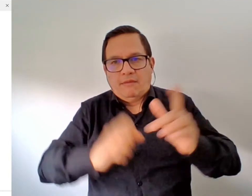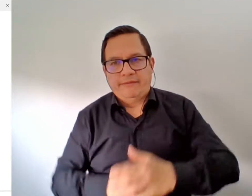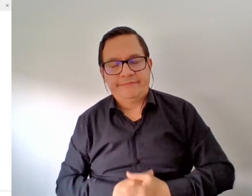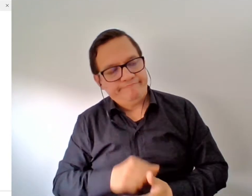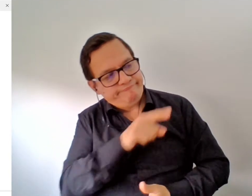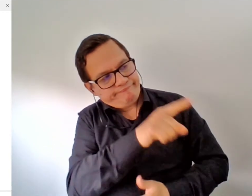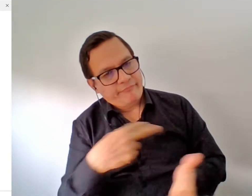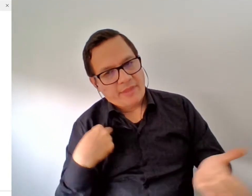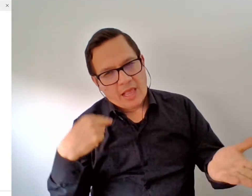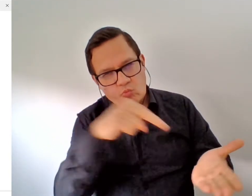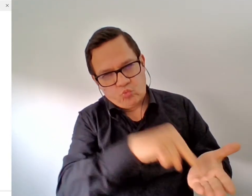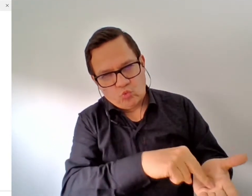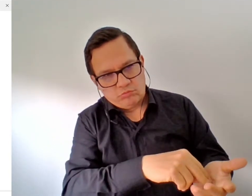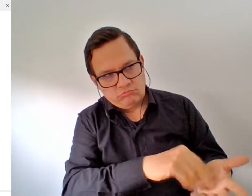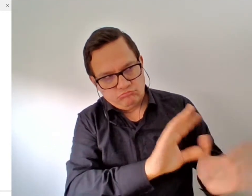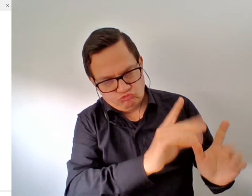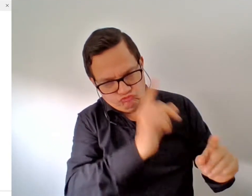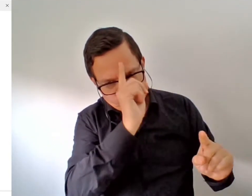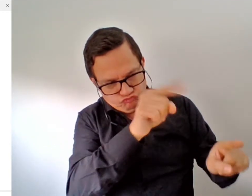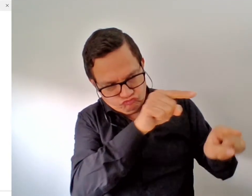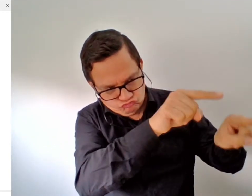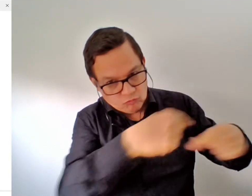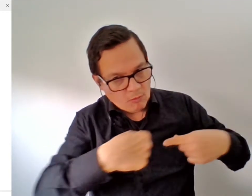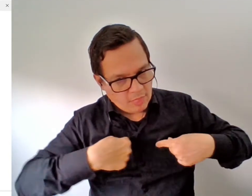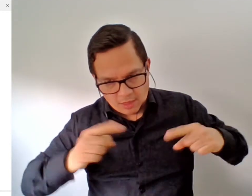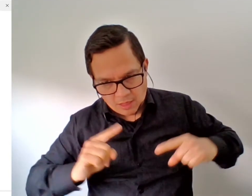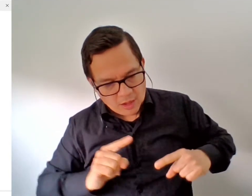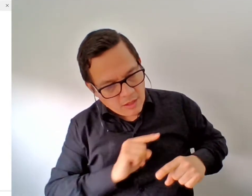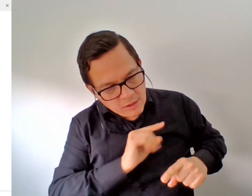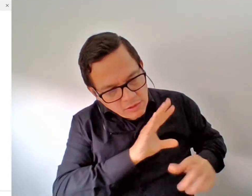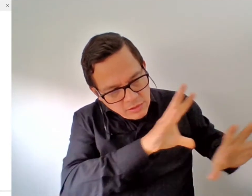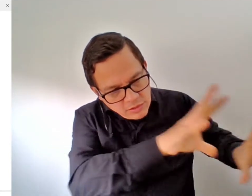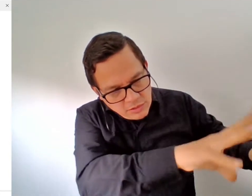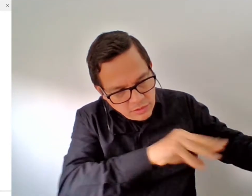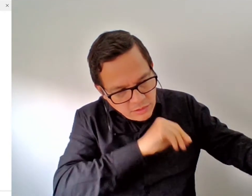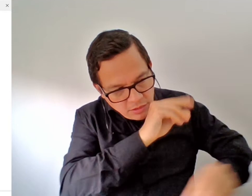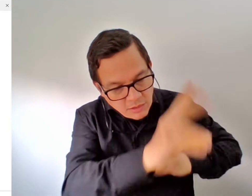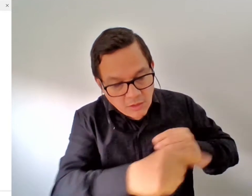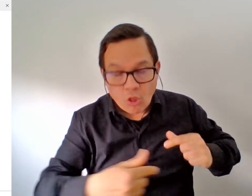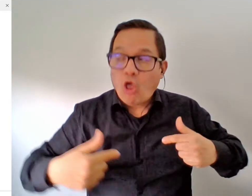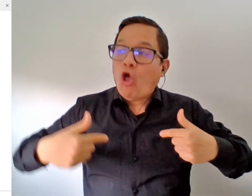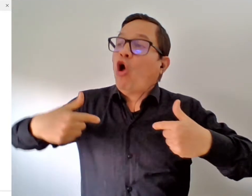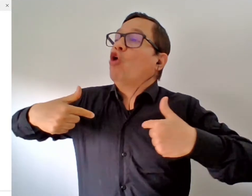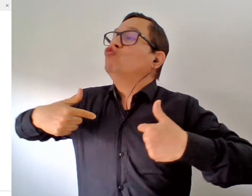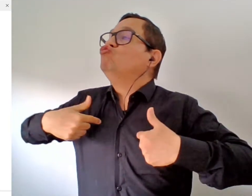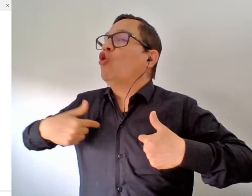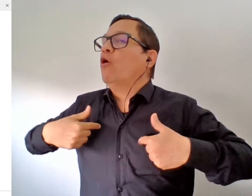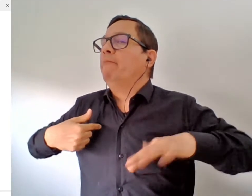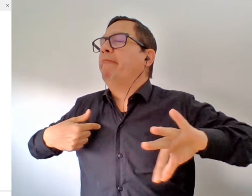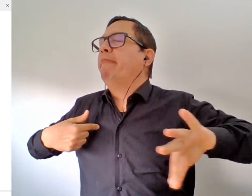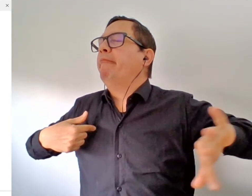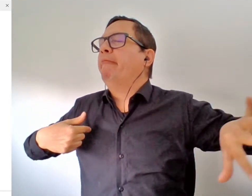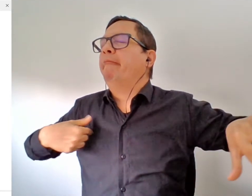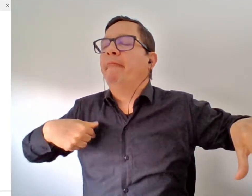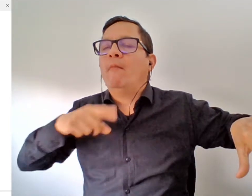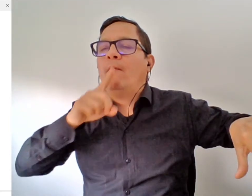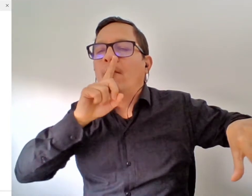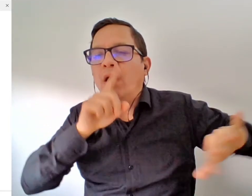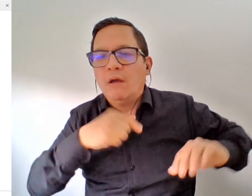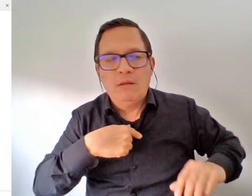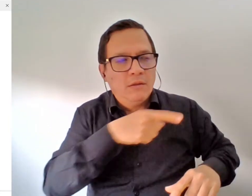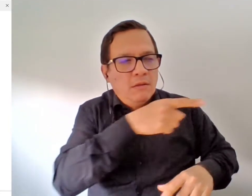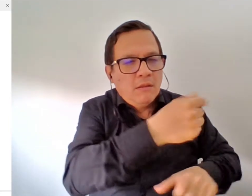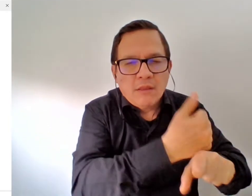literal, el plagiar, es decir, presentar como de su propia autoría la totalidad o parte de una